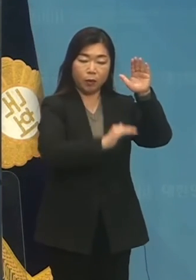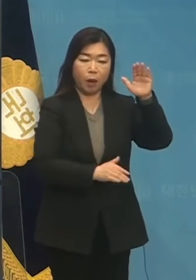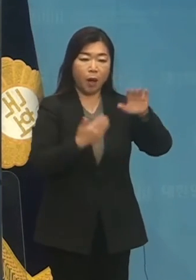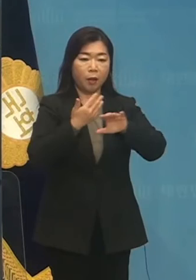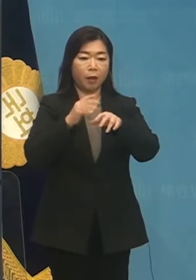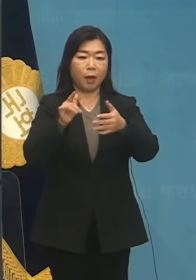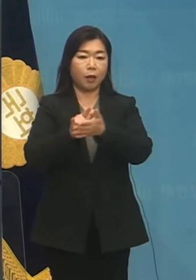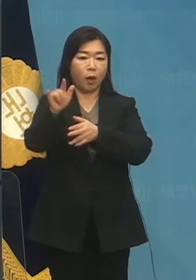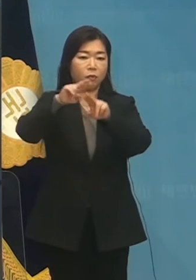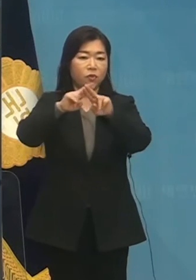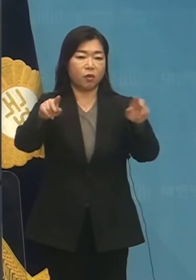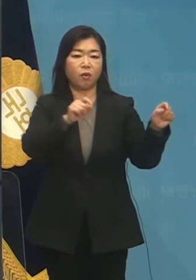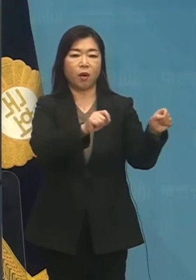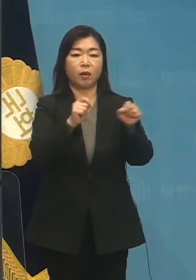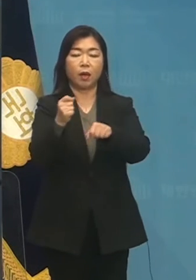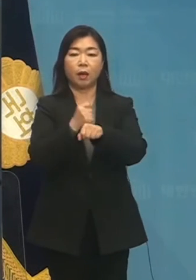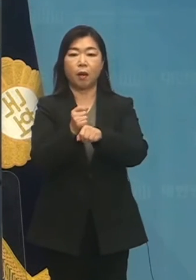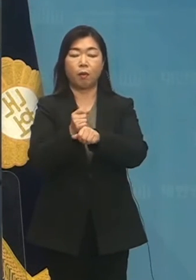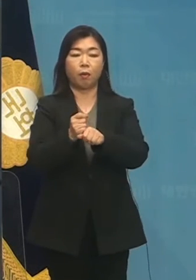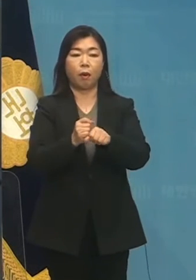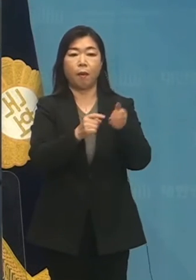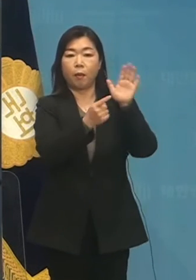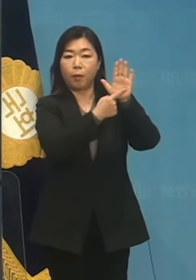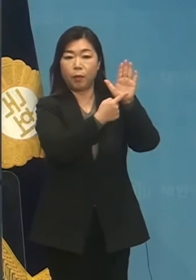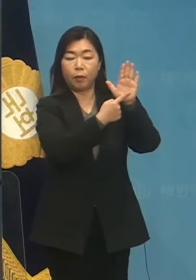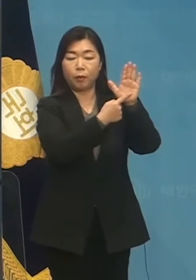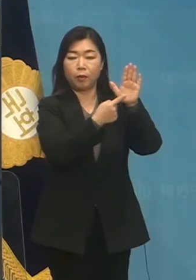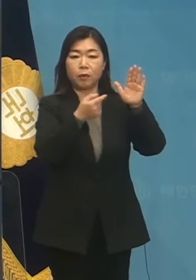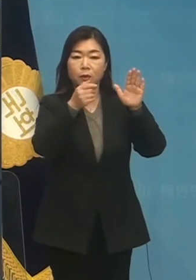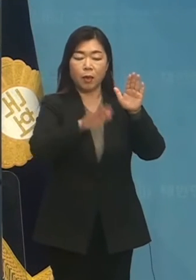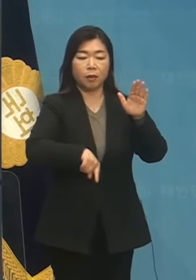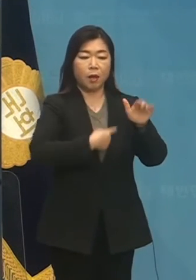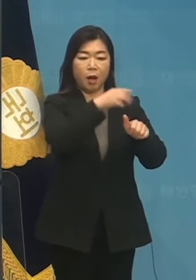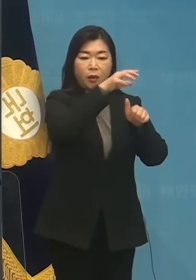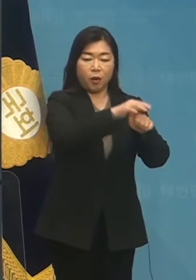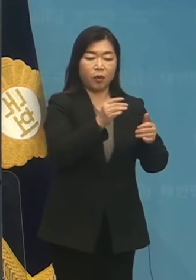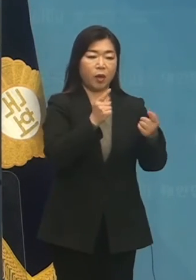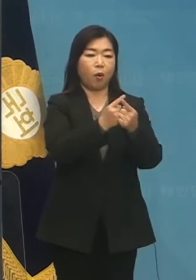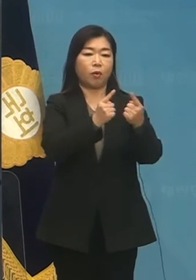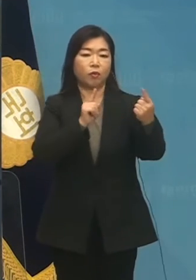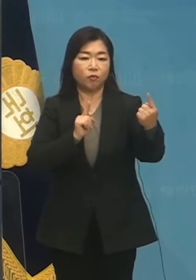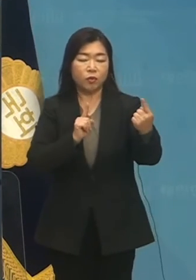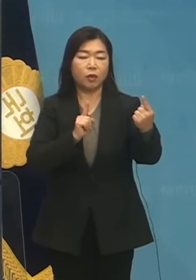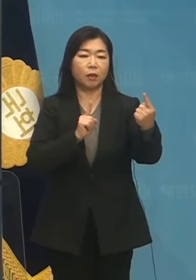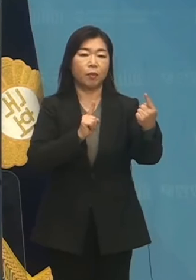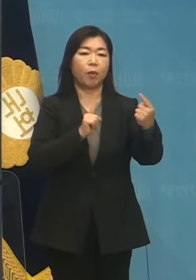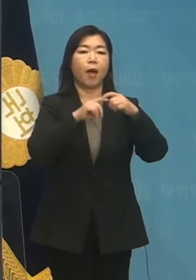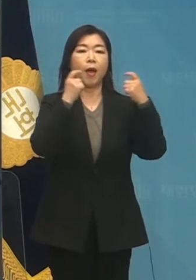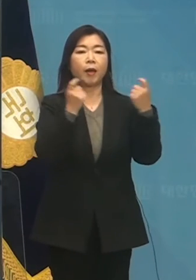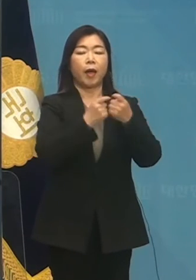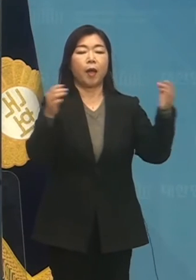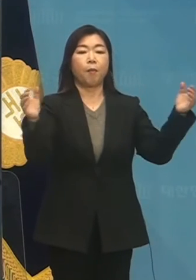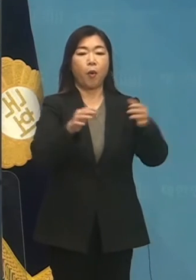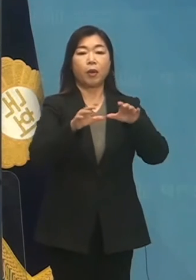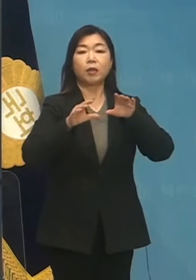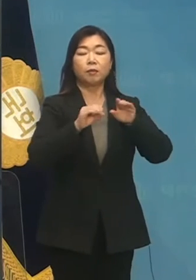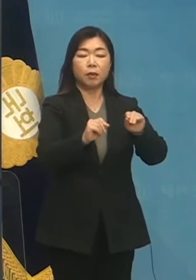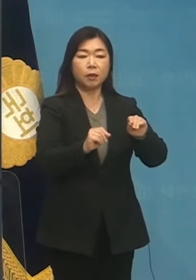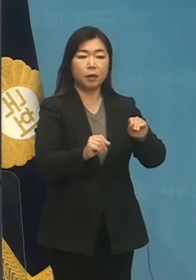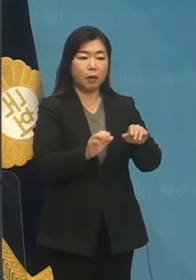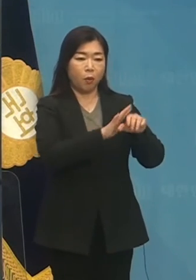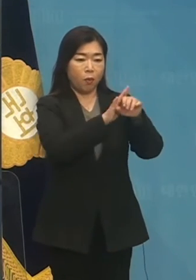해외여행을 취소하거나 연기하라고 공지하고 있습니다. 자가격리, 거리두기, 사적 모임 금지 등